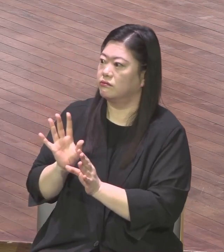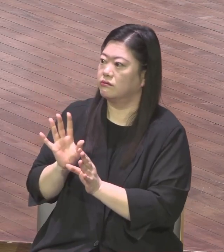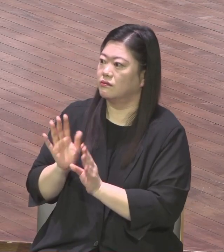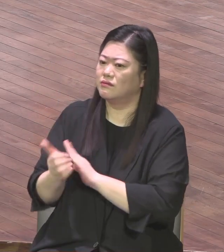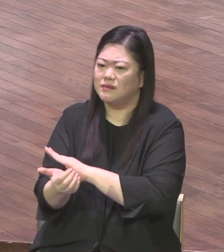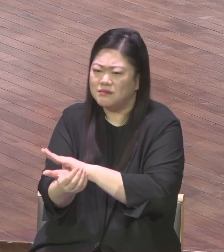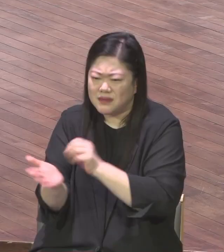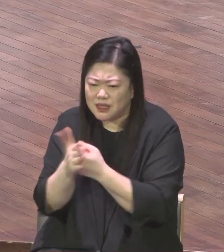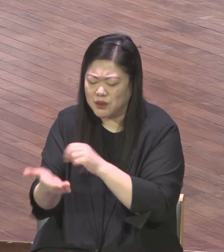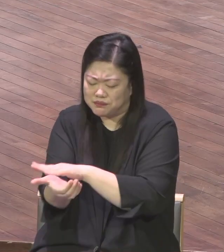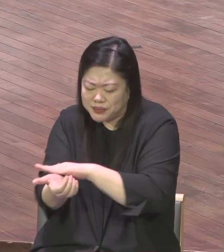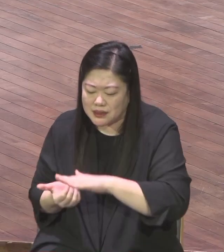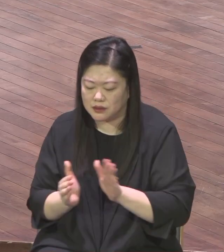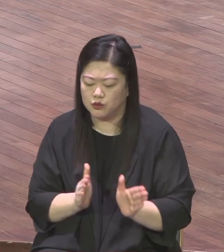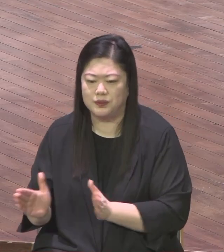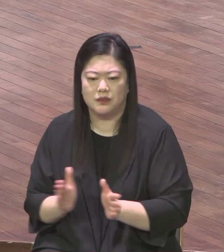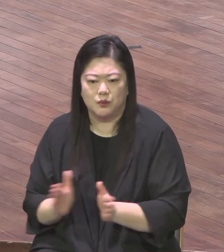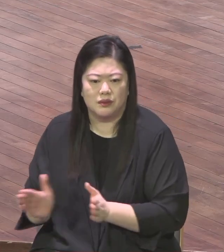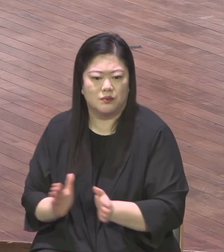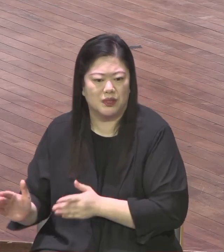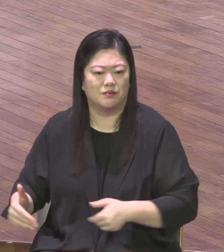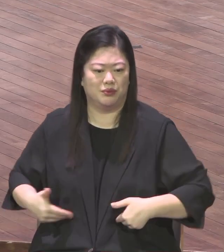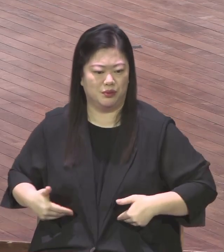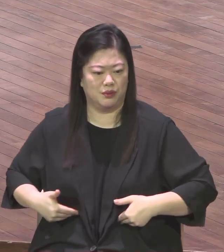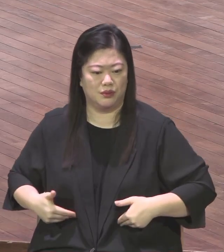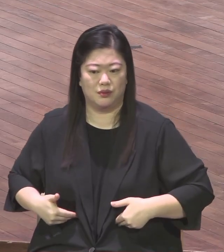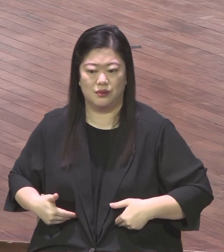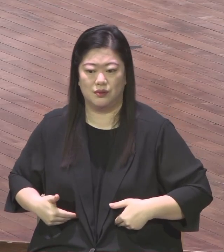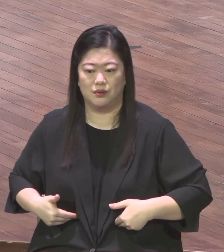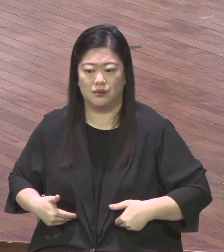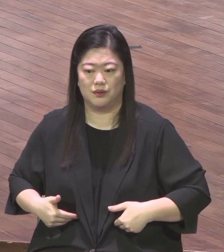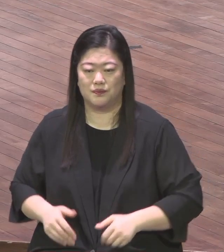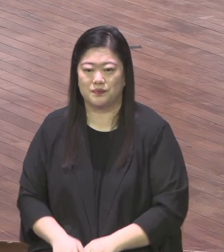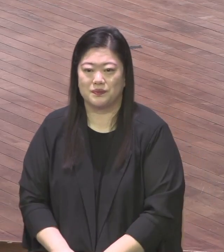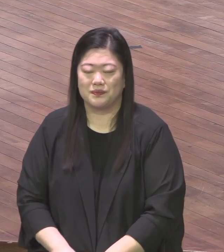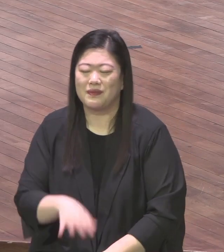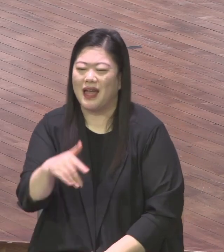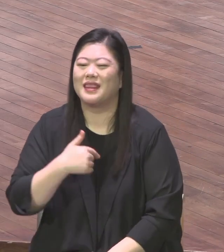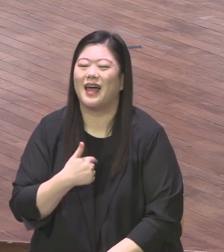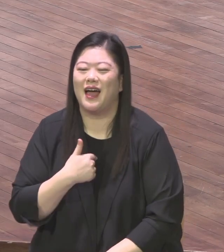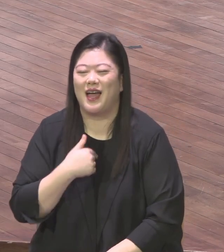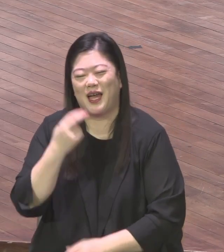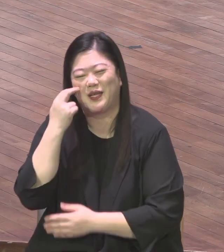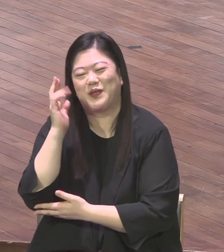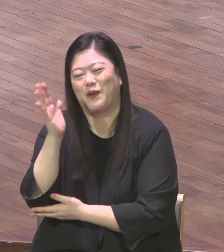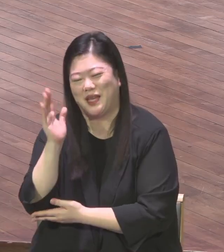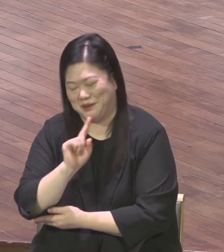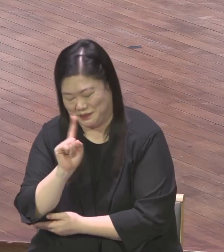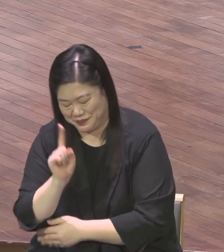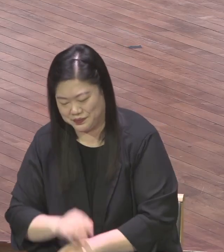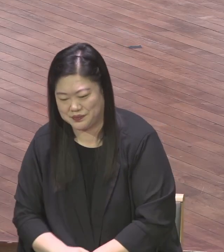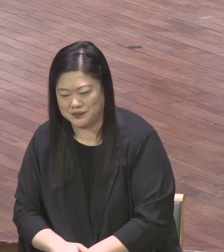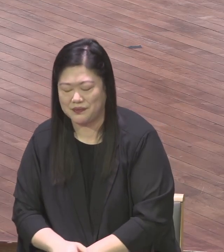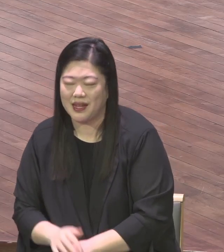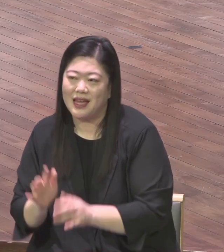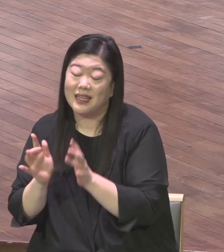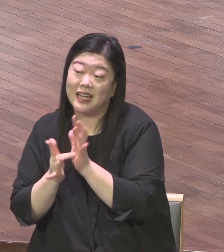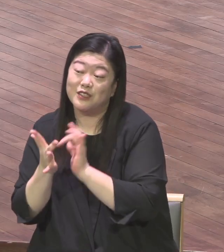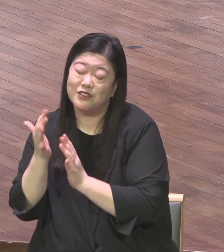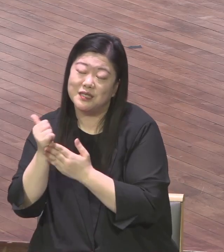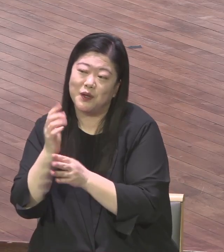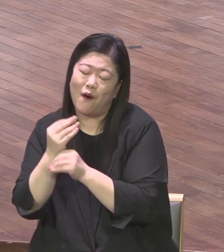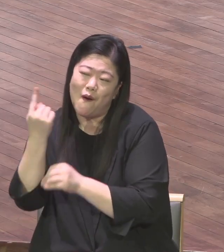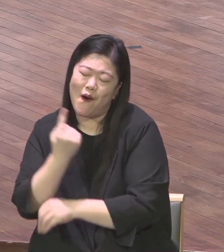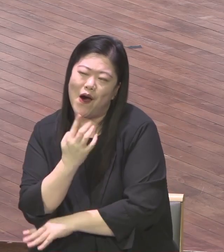대비해야 된다. 대비해야 된다. 제가 웃으면서 늘 농담처럼 하는 건 예수님 언제 오실까? 제가 가만히